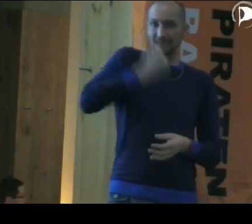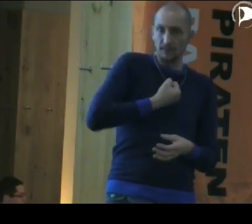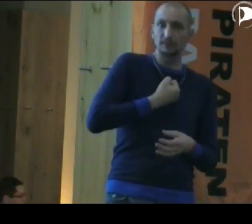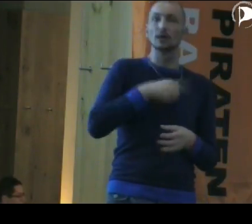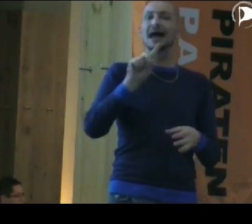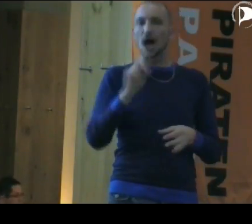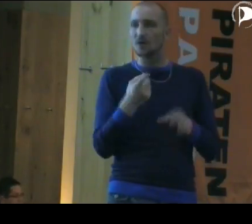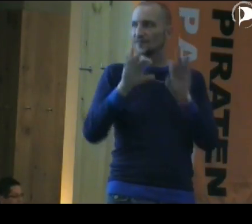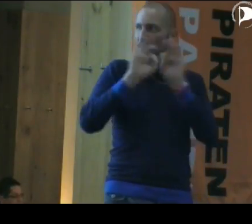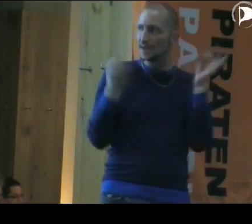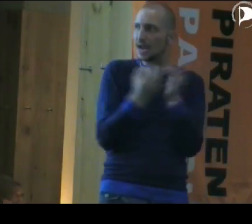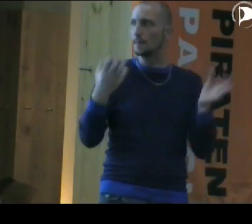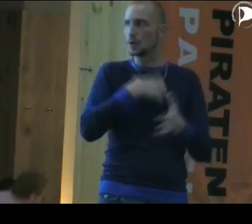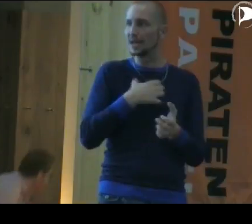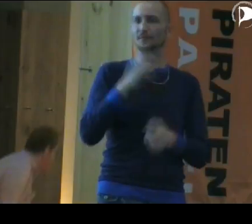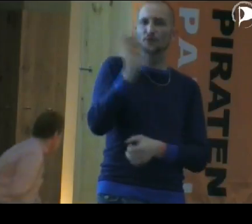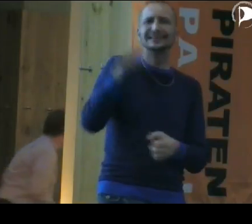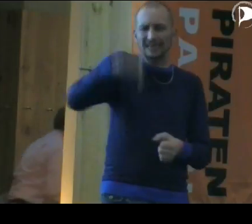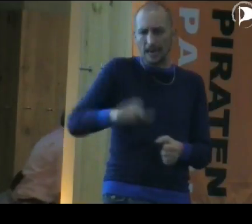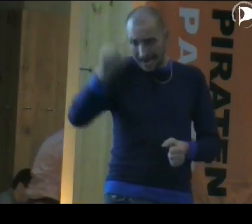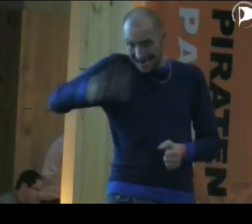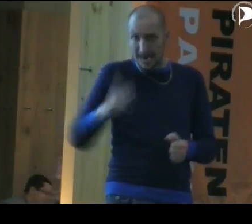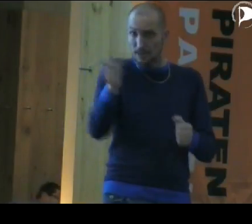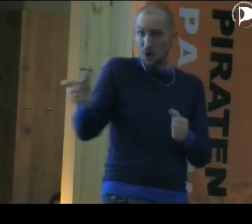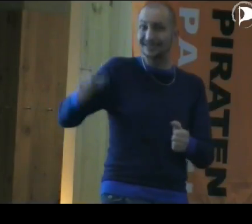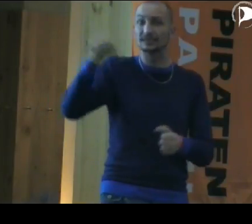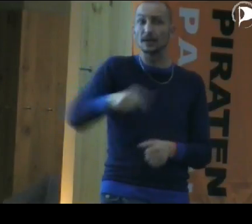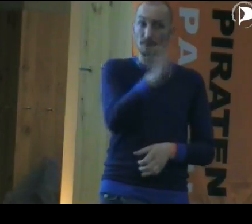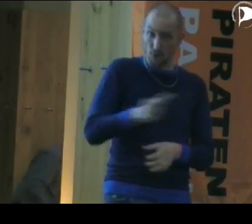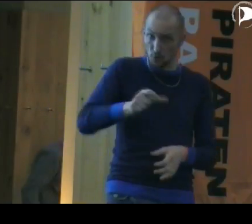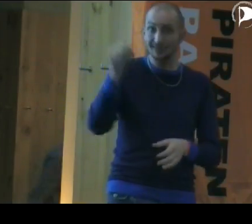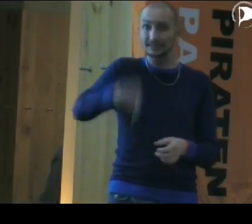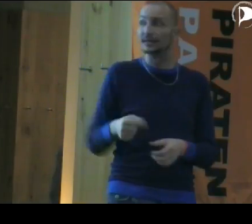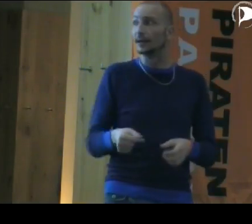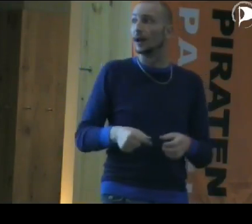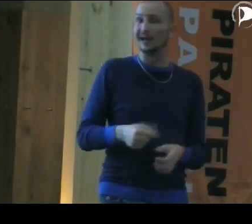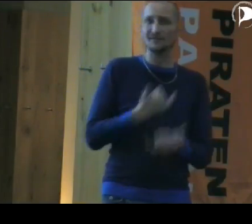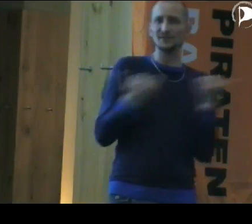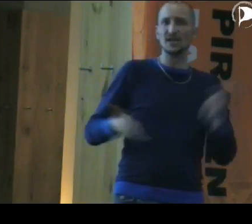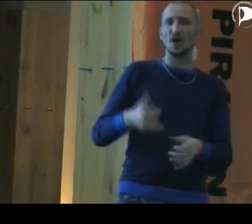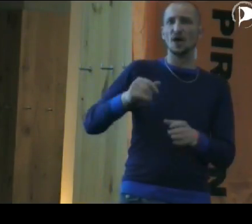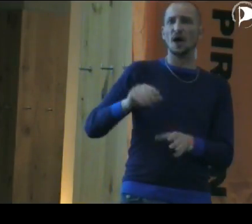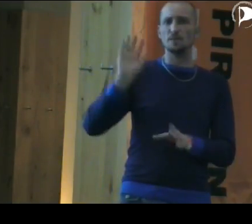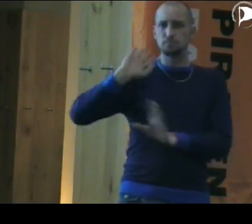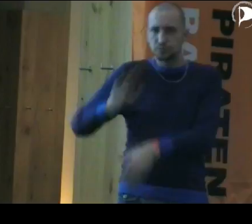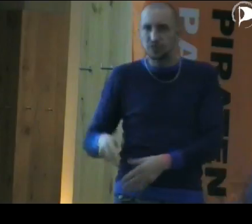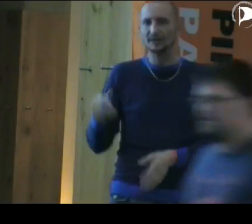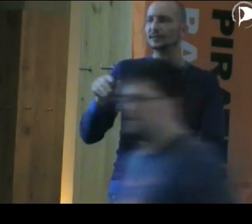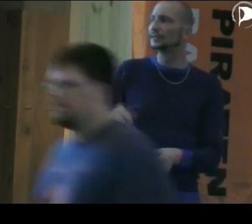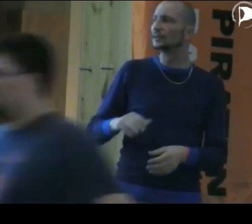der würde der kleinen leute tragen dass union erst mit nisten 2011 überall gelangen auf fast hier mehr erfahren